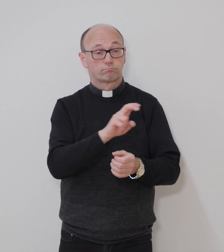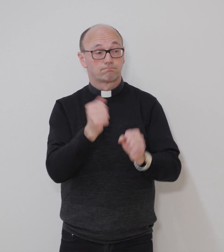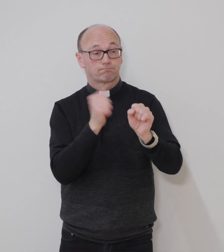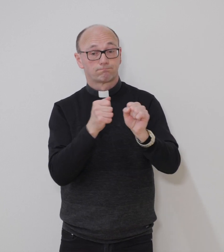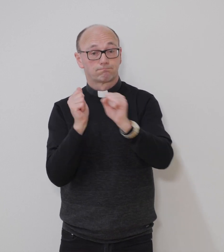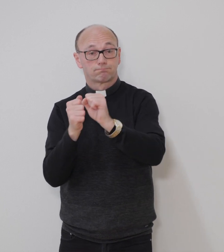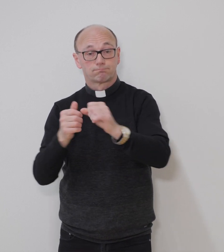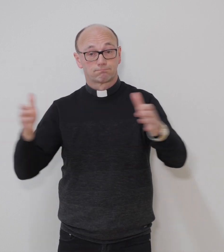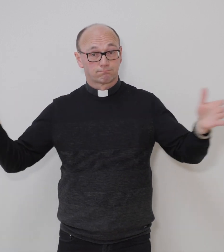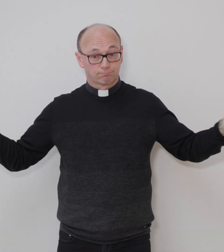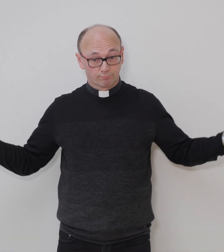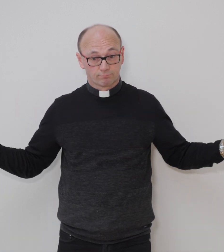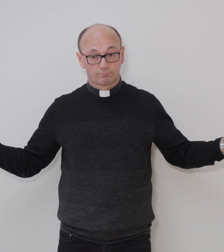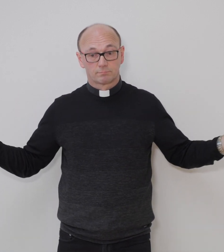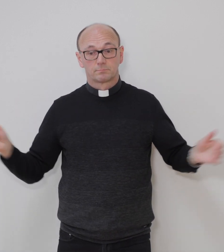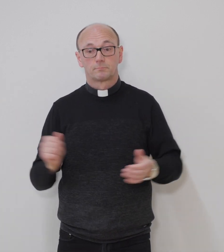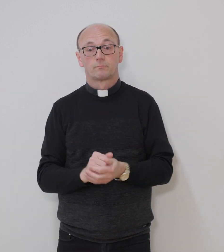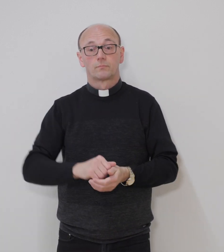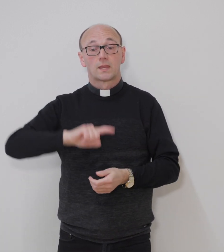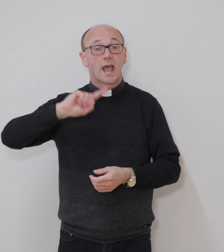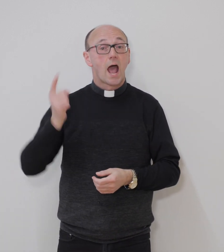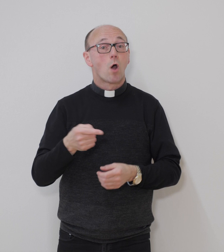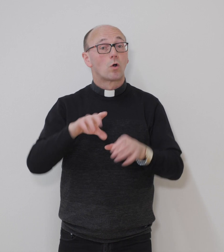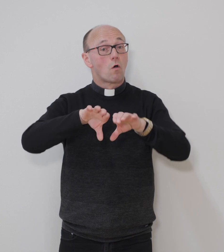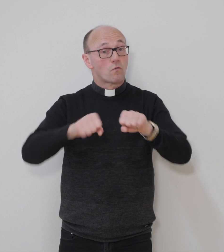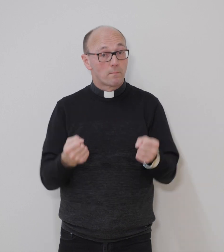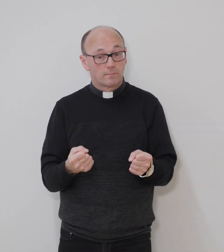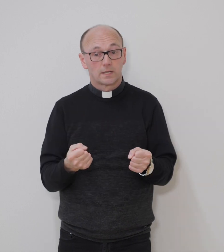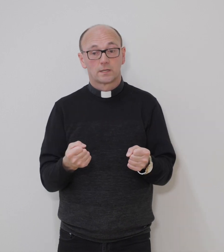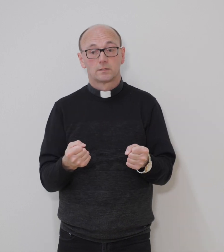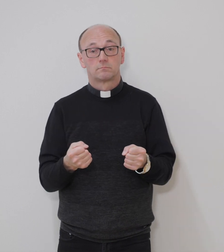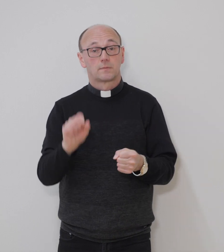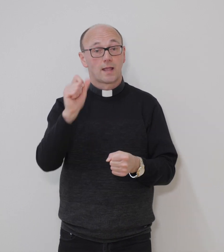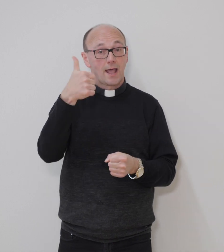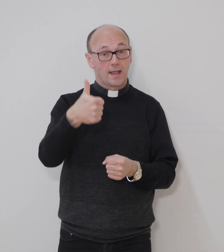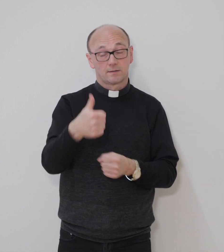Sie kamen an den Ort, der Schädelhöhe heißt.